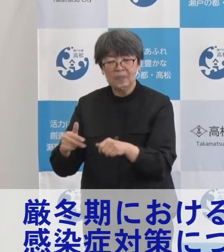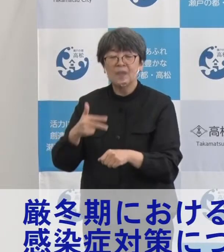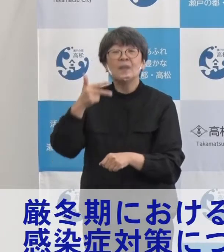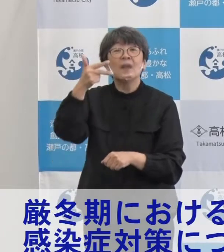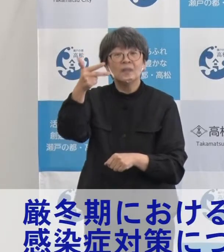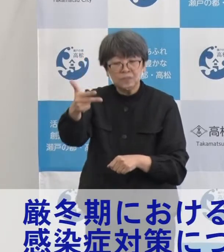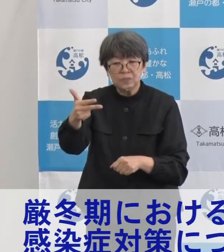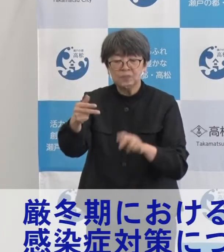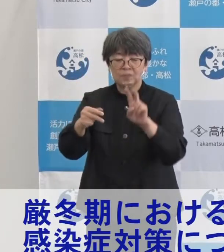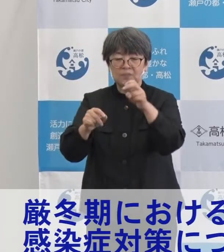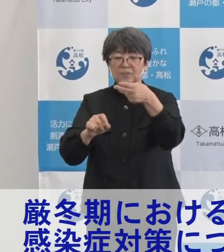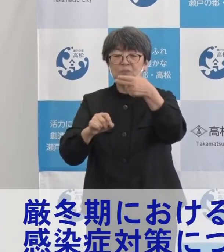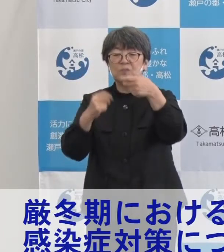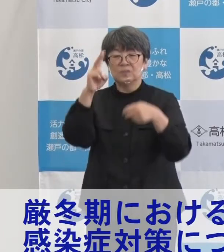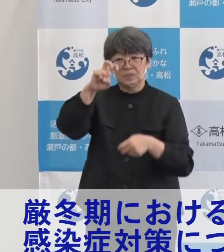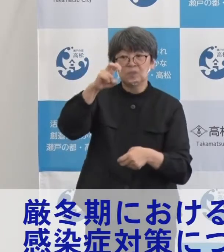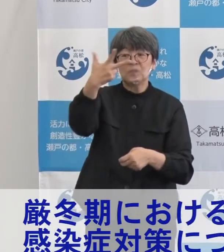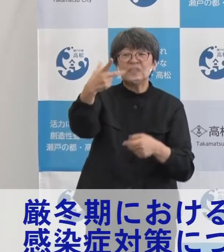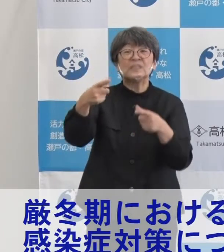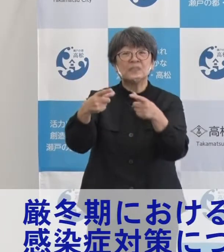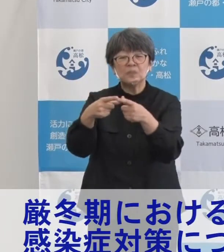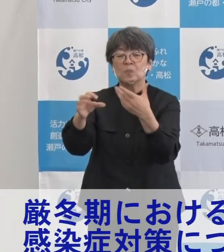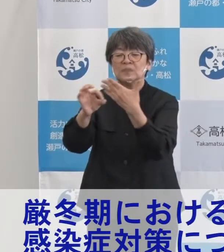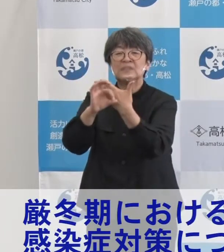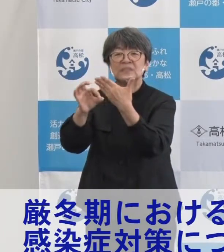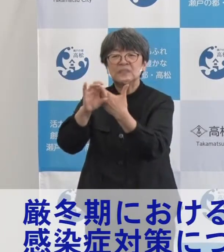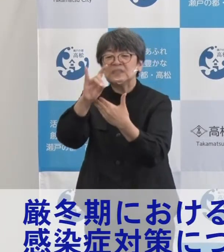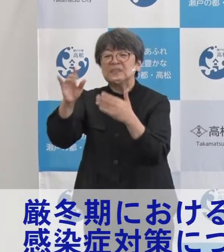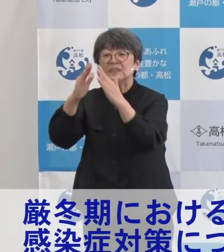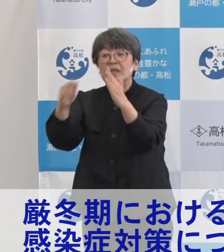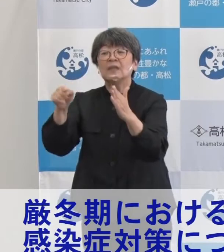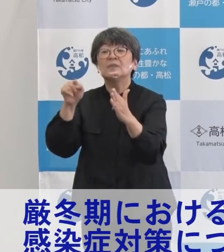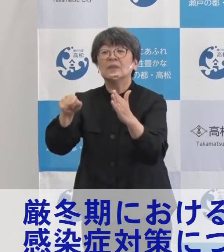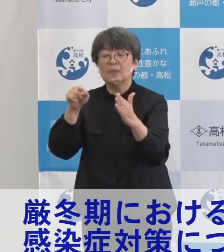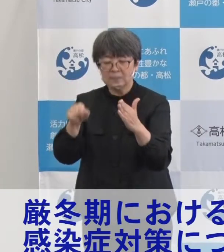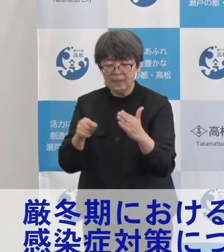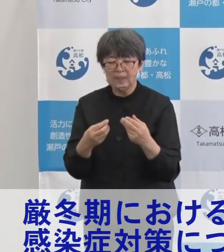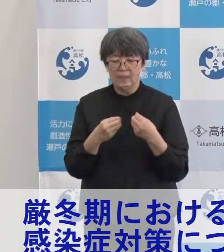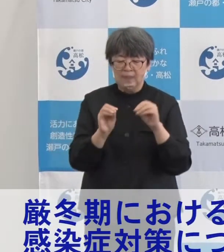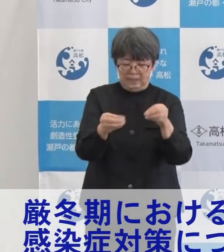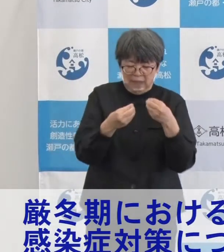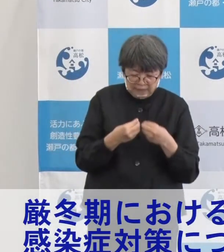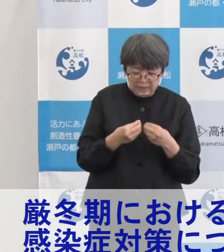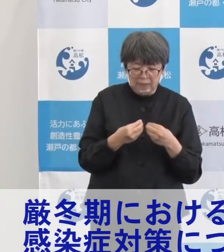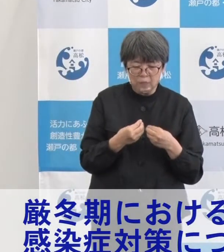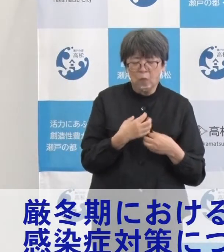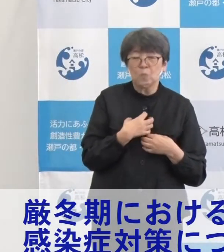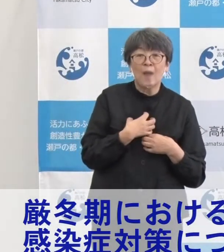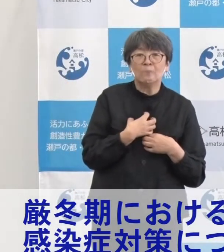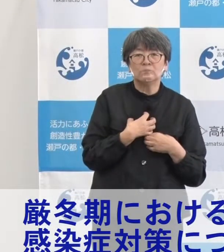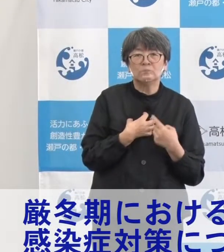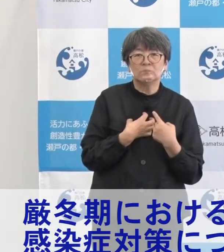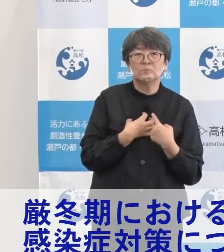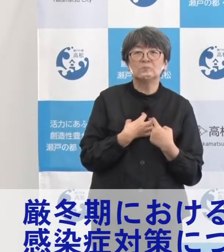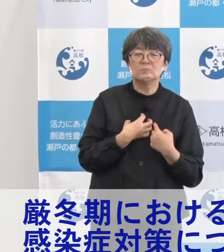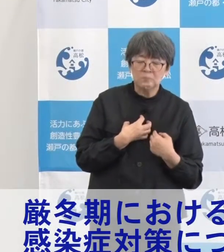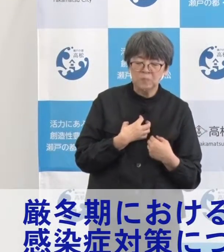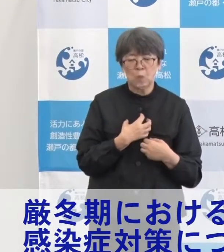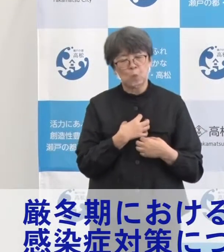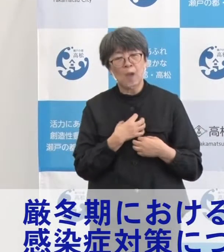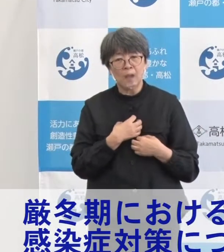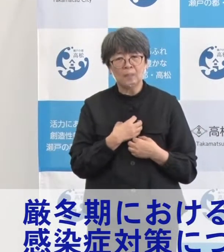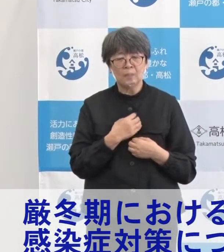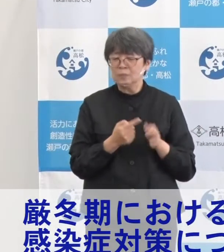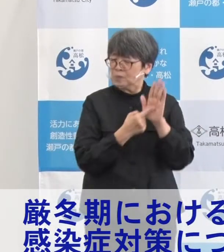27日の開会予定の臨時議会に送り起きまして幹線の不安を抱えた少女はないのだけども幹線の